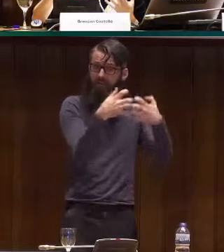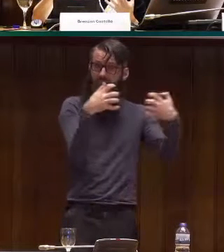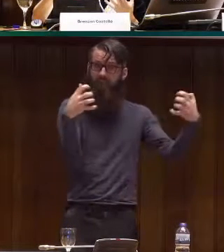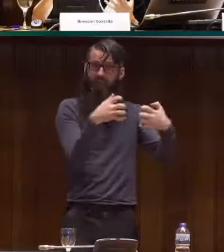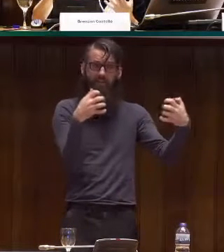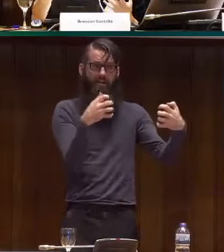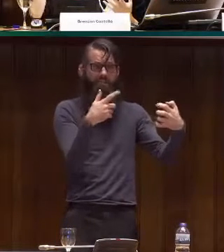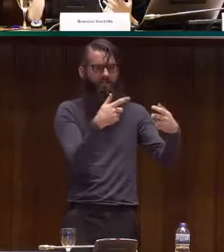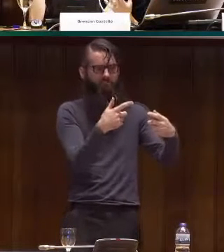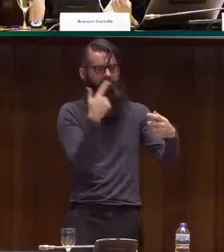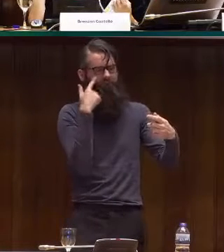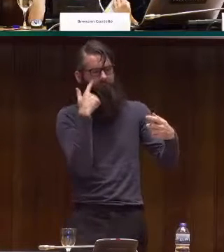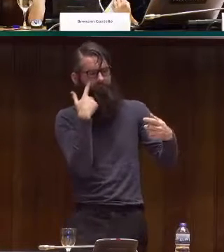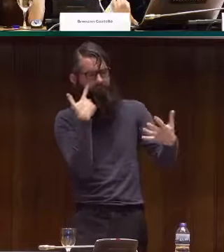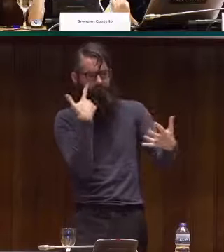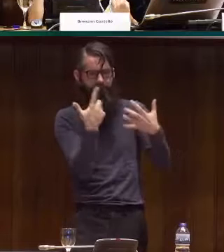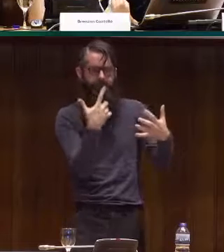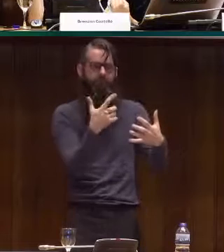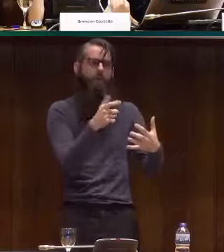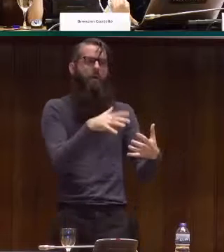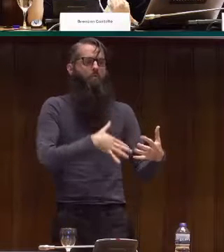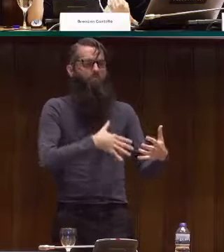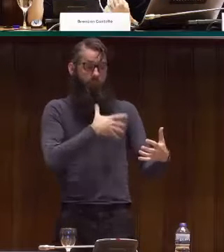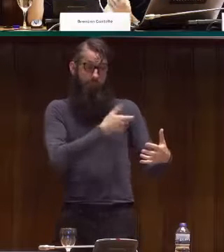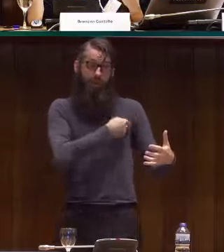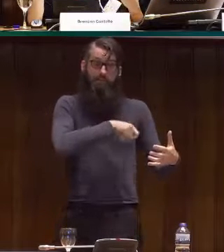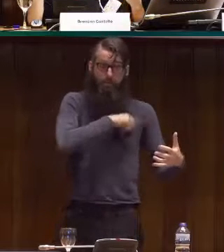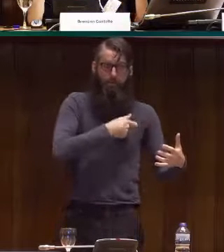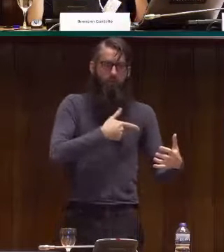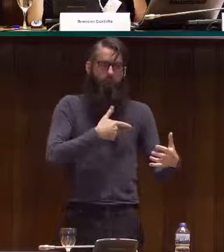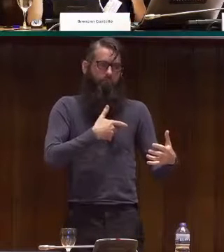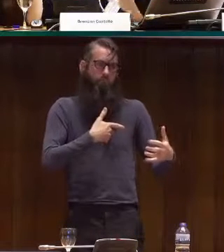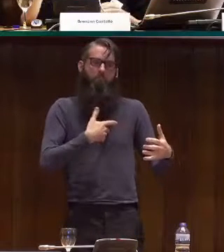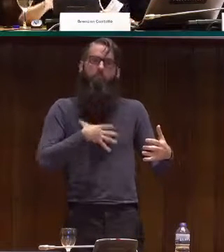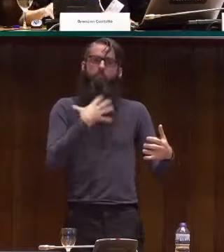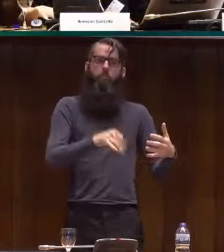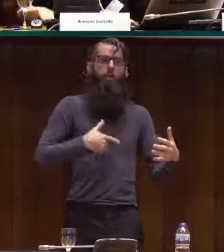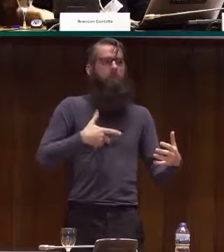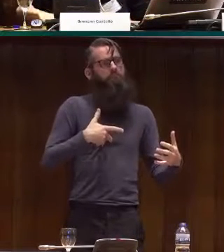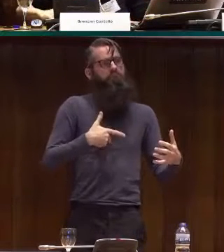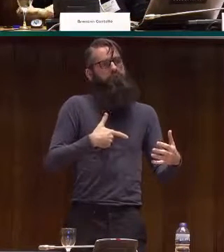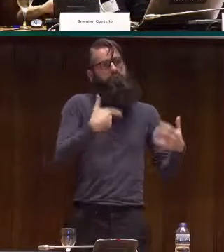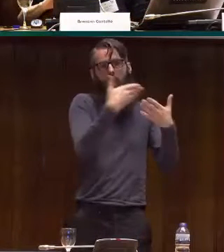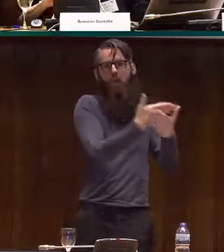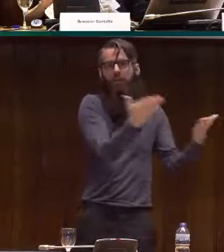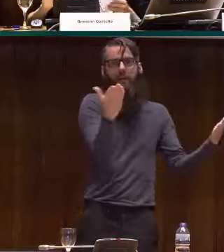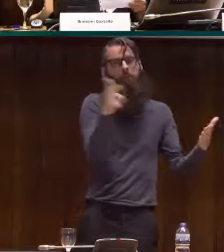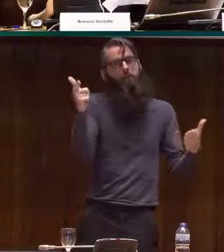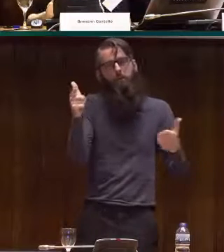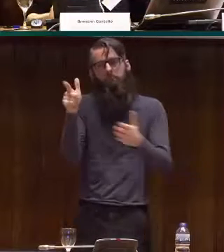un hombre, no podrías utilizar este tipo de frase en el que hay alguien que está embarazado,